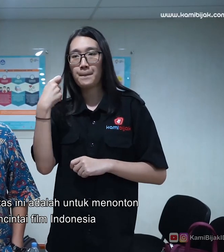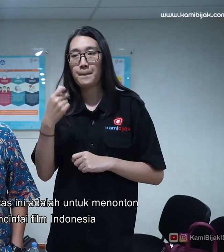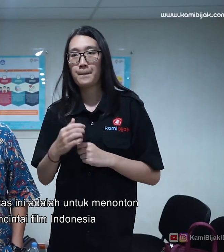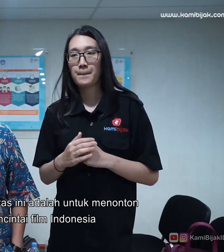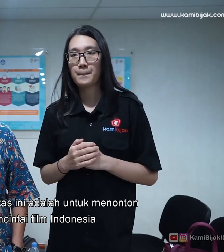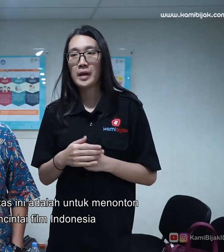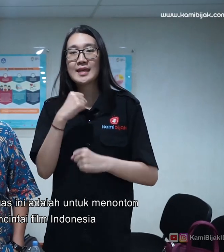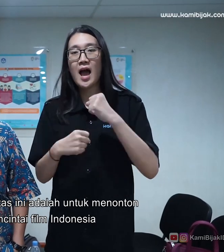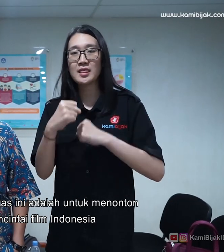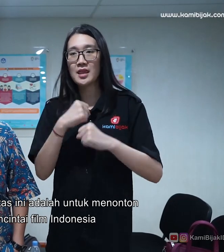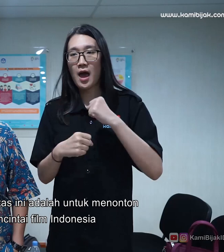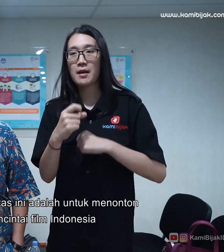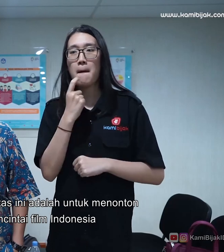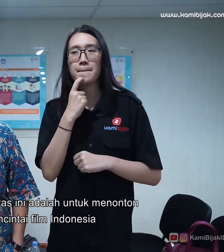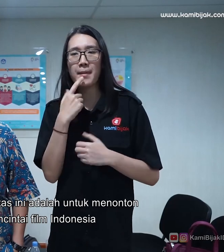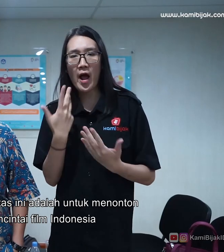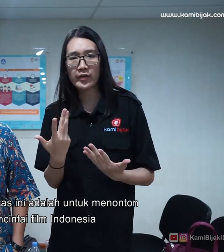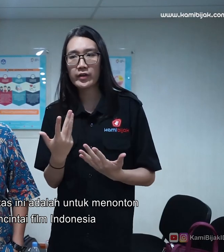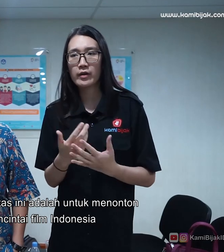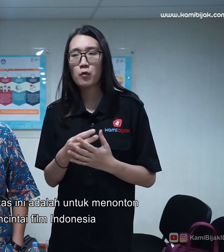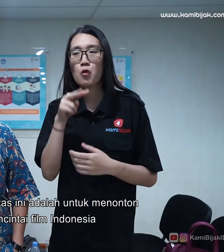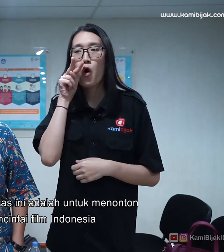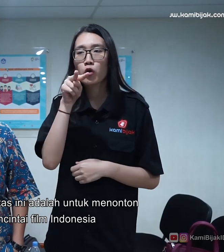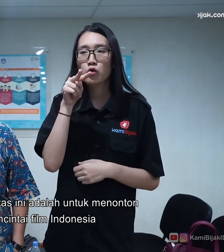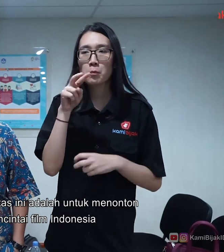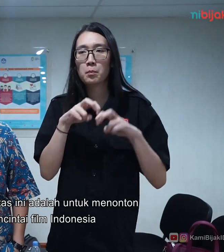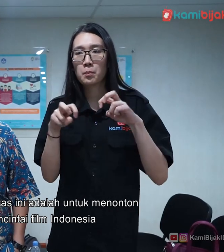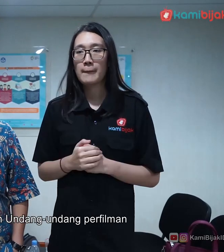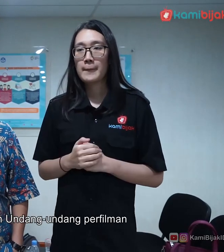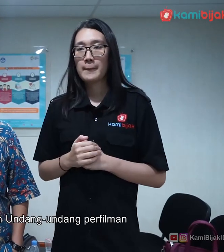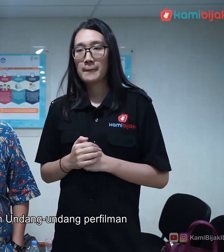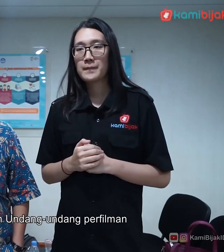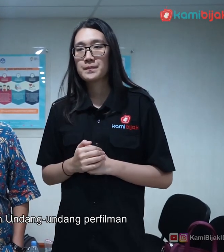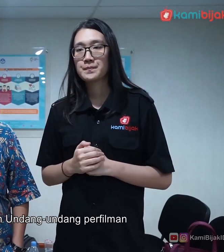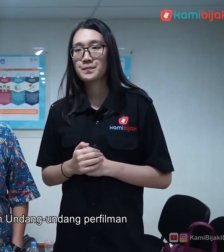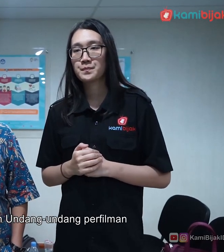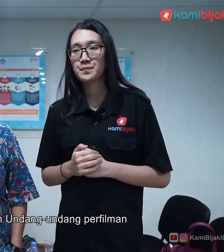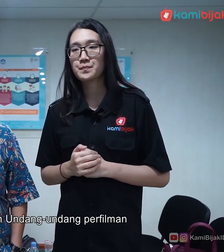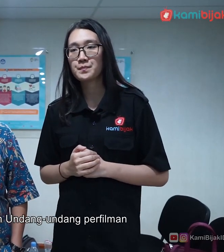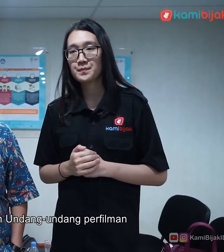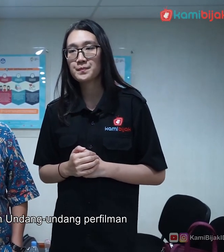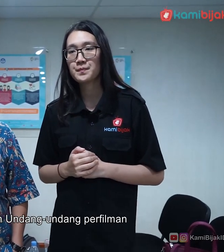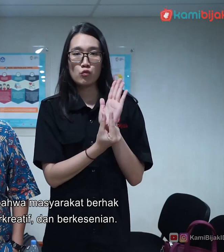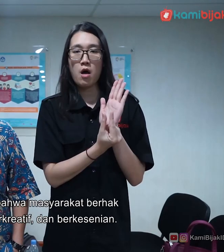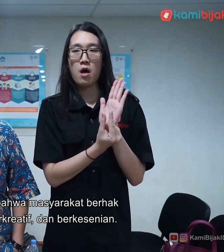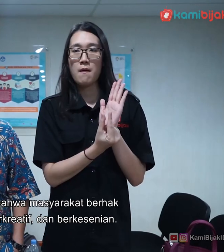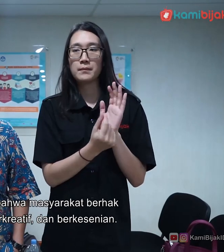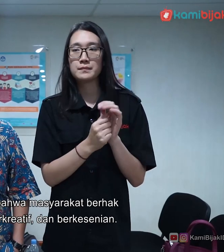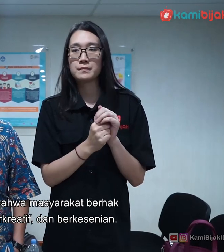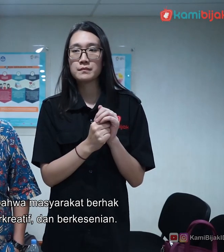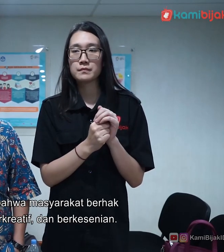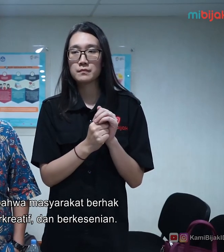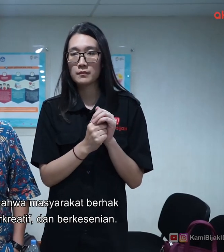kegiatannya adalah menonton dan mencintai film Indonesia. Di mana di dalam undang-undang perfilman ada